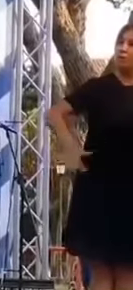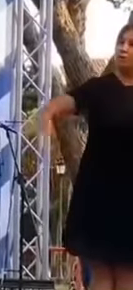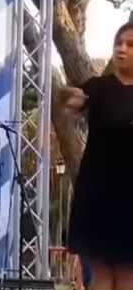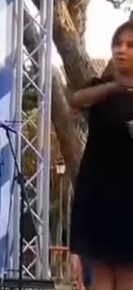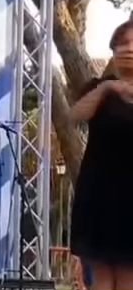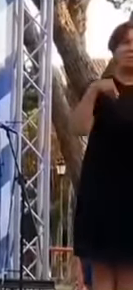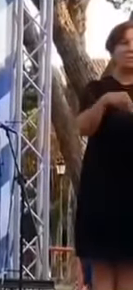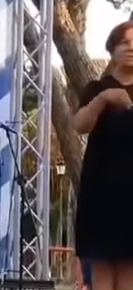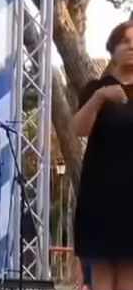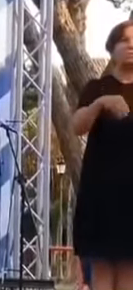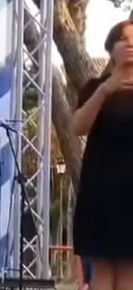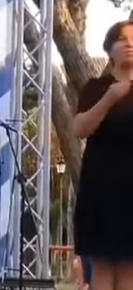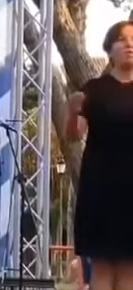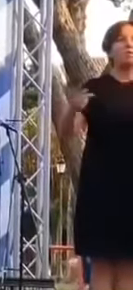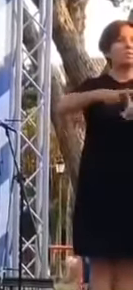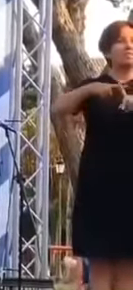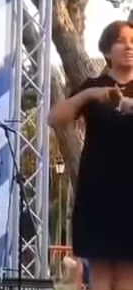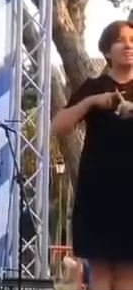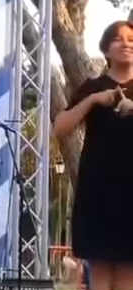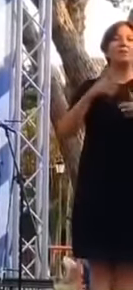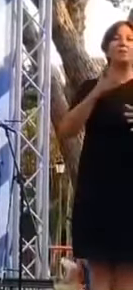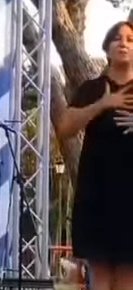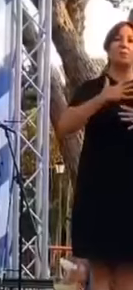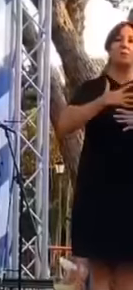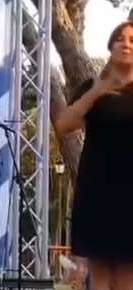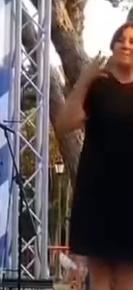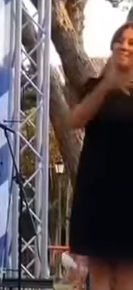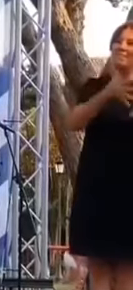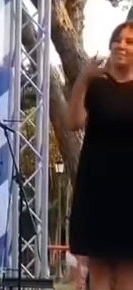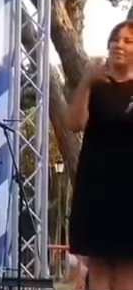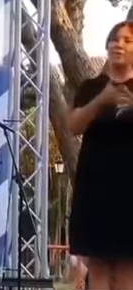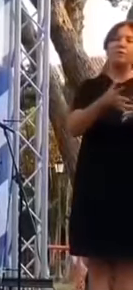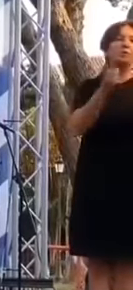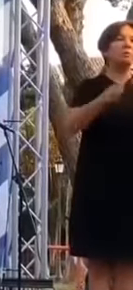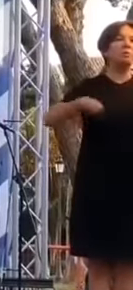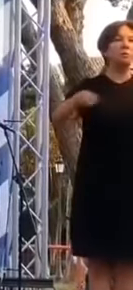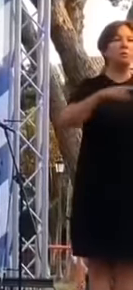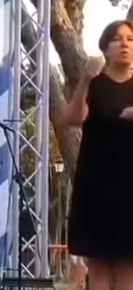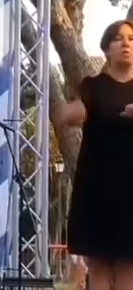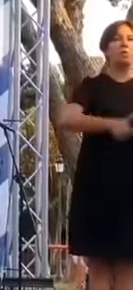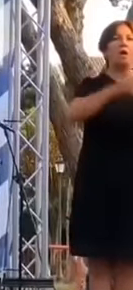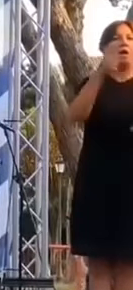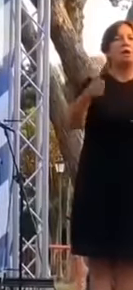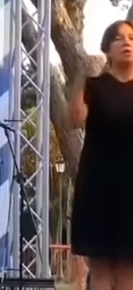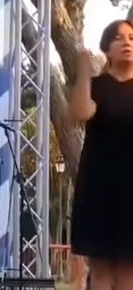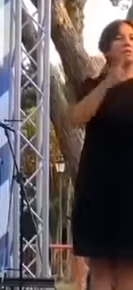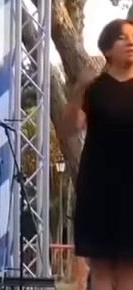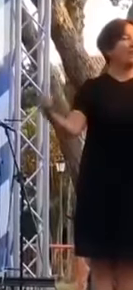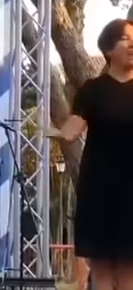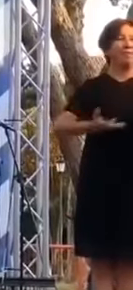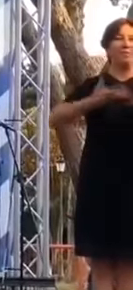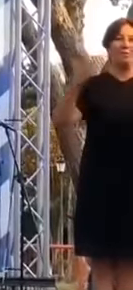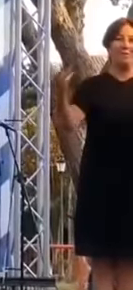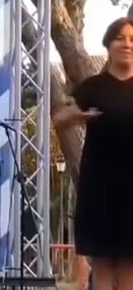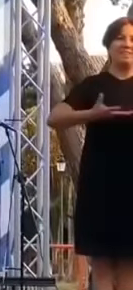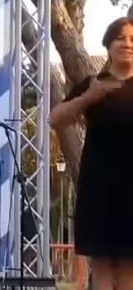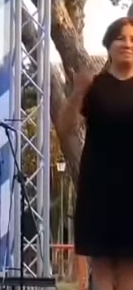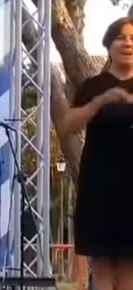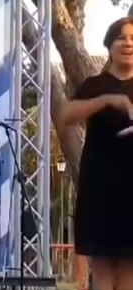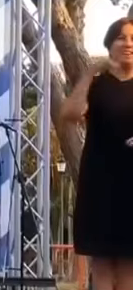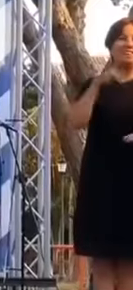tanti di voi hanno partecipato con i propri sacrifici, le proprie difficoltà, è stato per noi un anno entusiasmante, se non